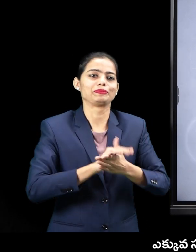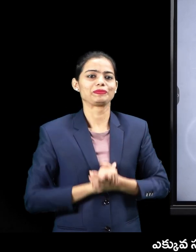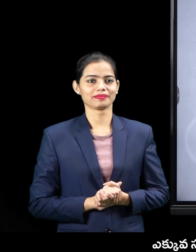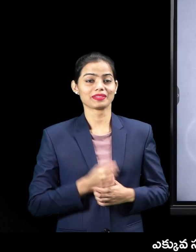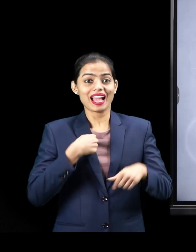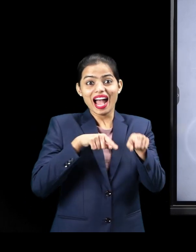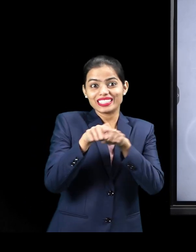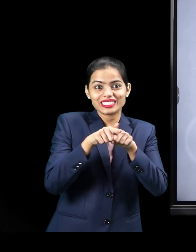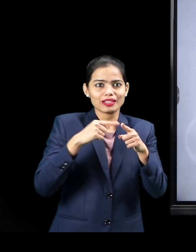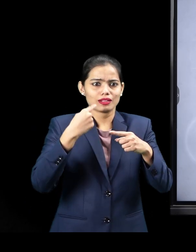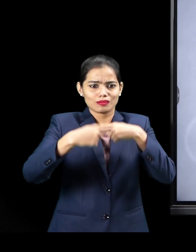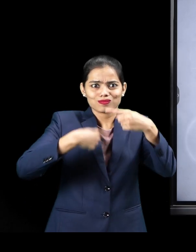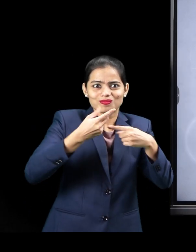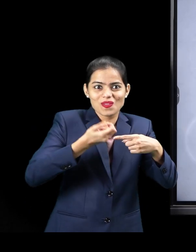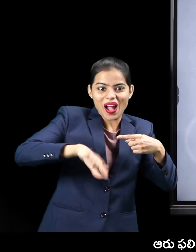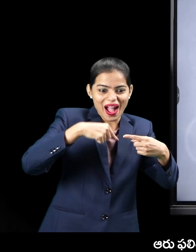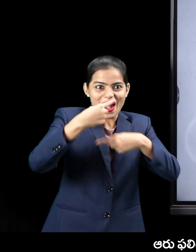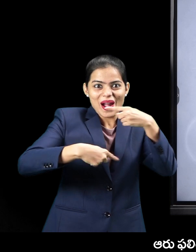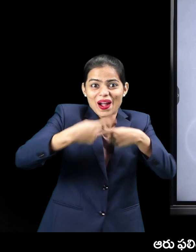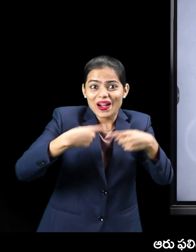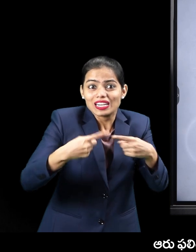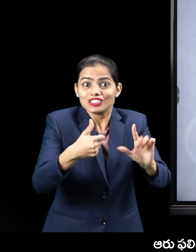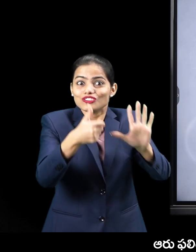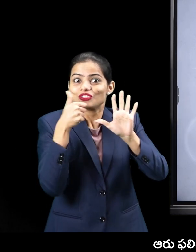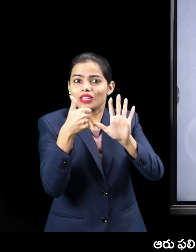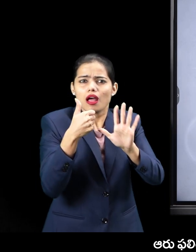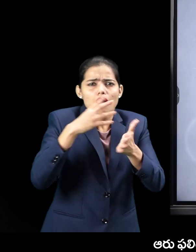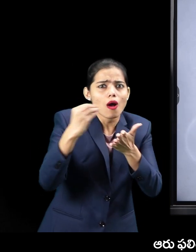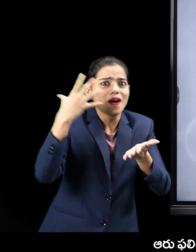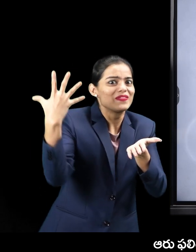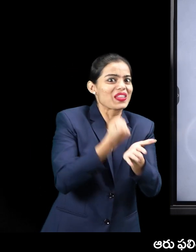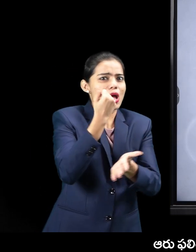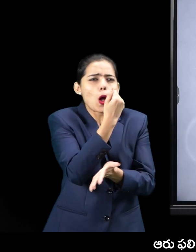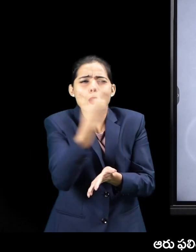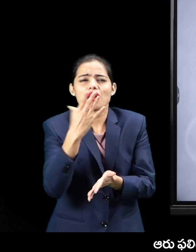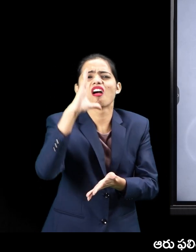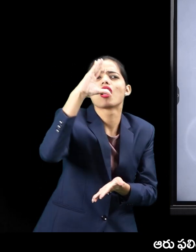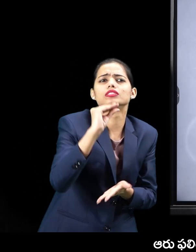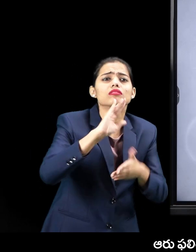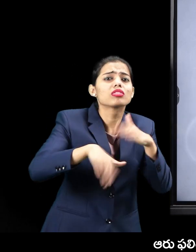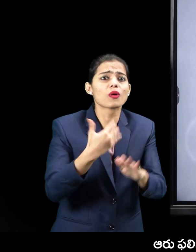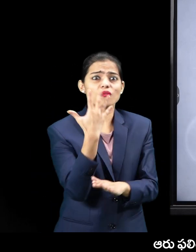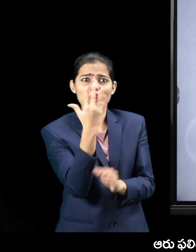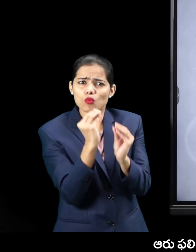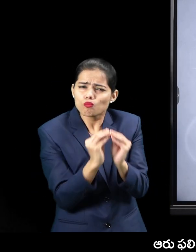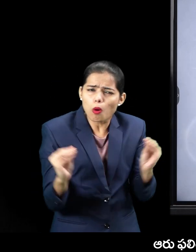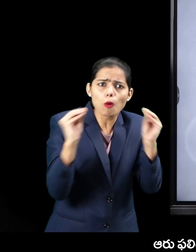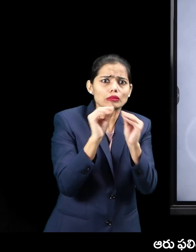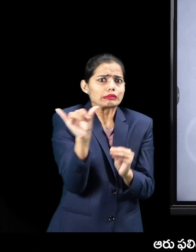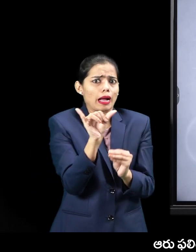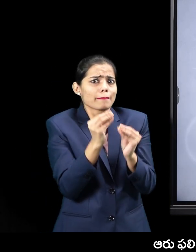అంటారు. ఉదాహరణకి 6 ఫలితాల్లో 1 2 3 4 5 1 2 3 4 5లో